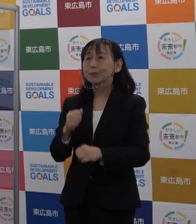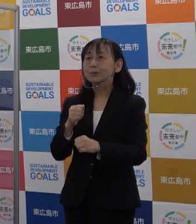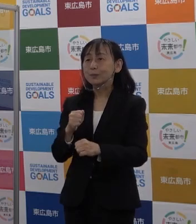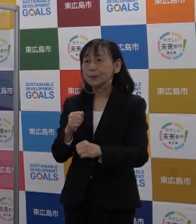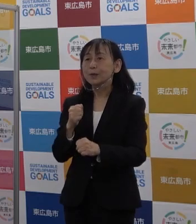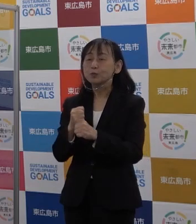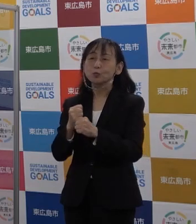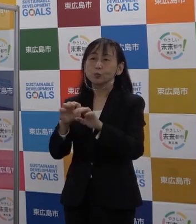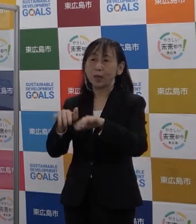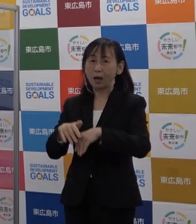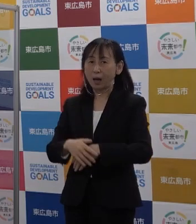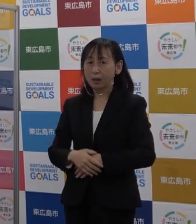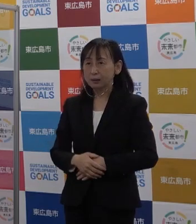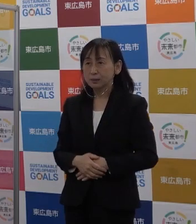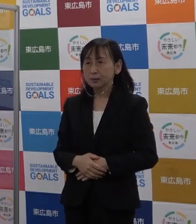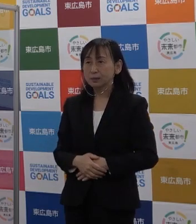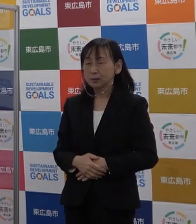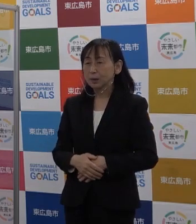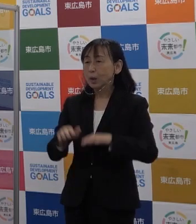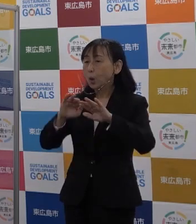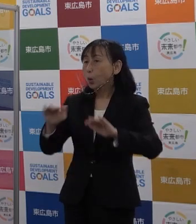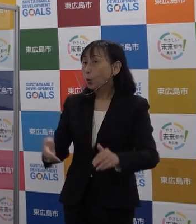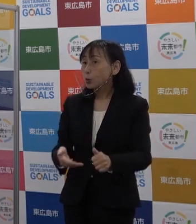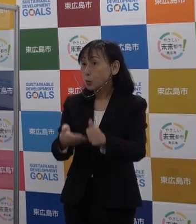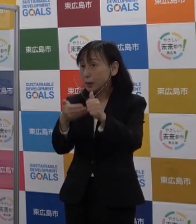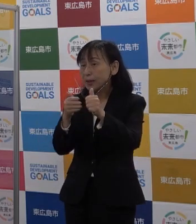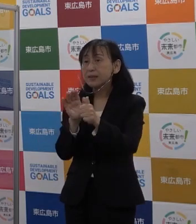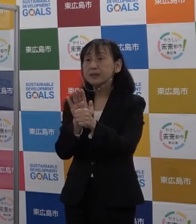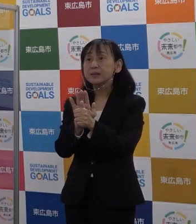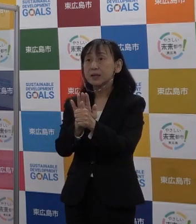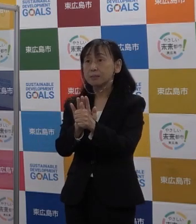ます。特にこれについては子育て支援